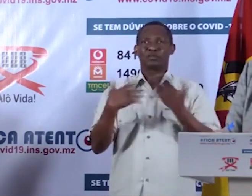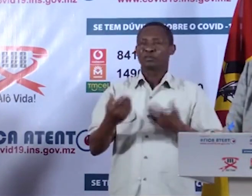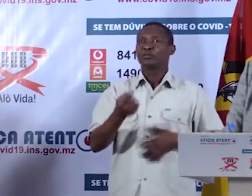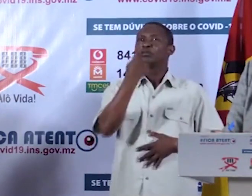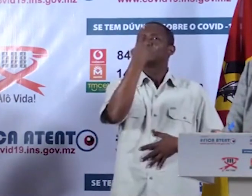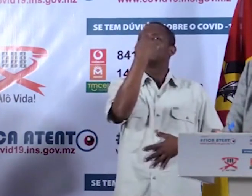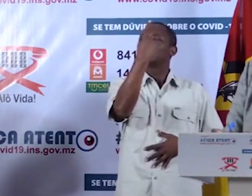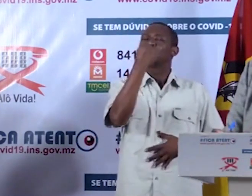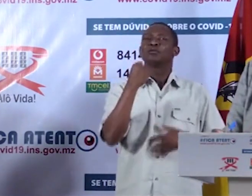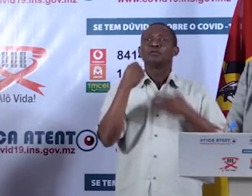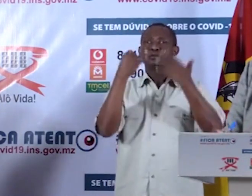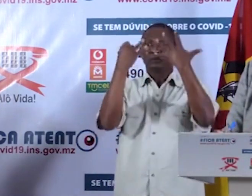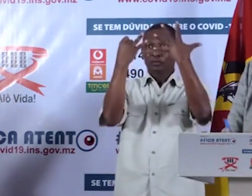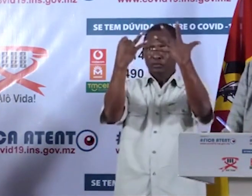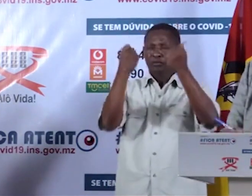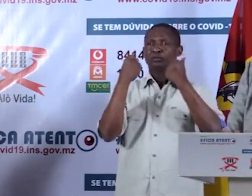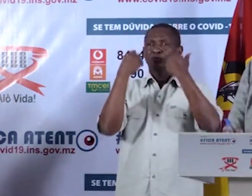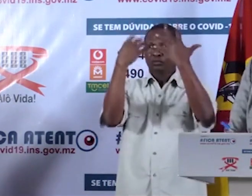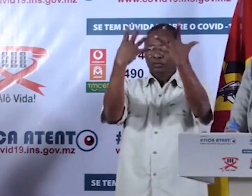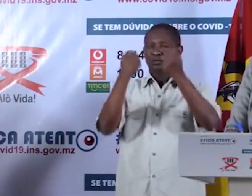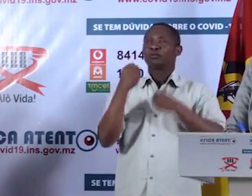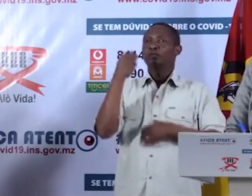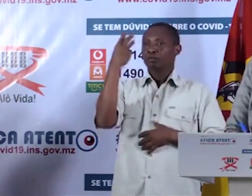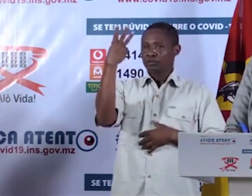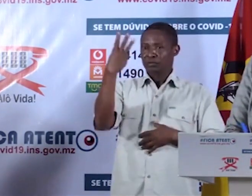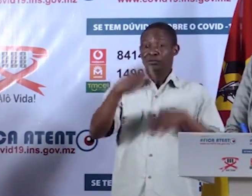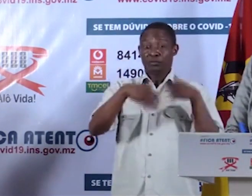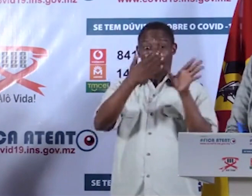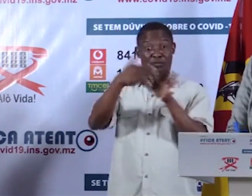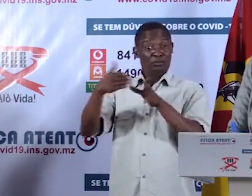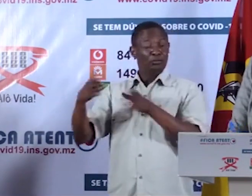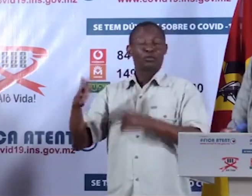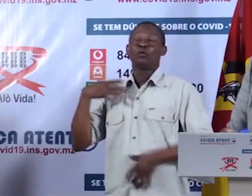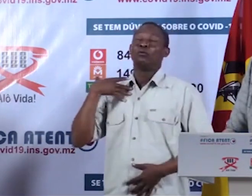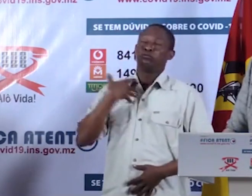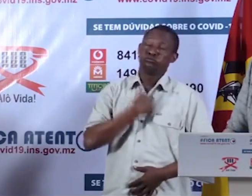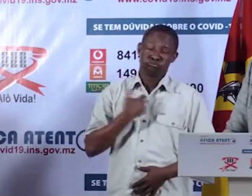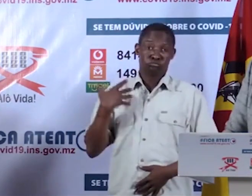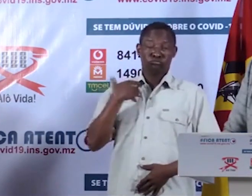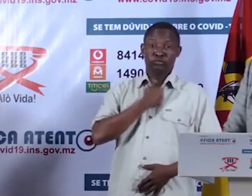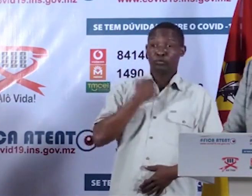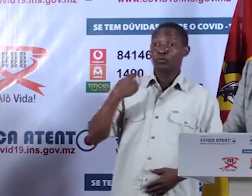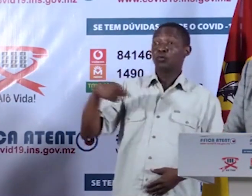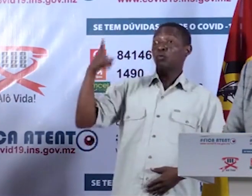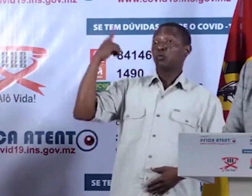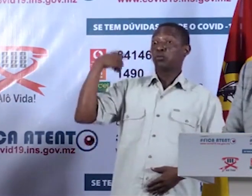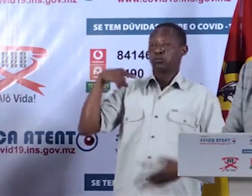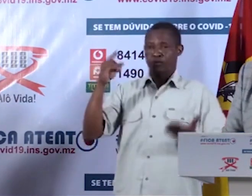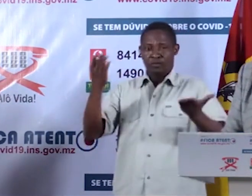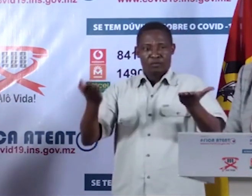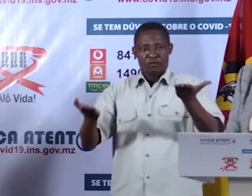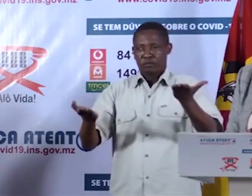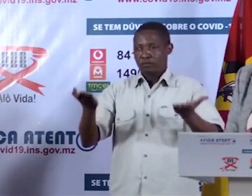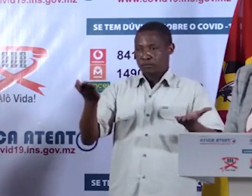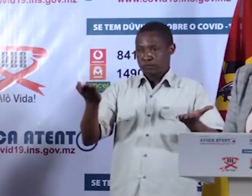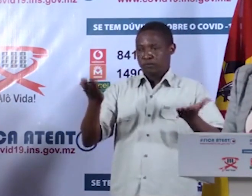1.793 novos óbitos o que anunciamos, a mais do que anunciamos